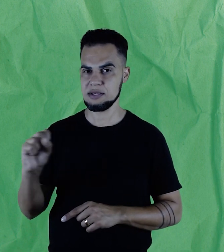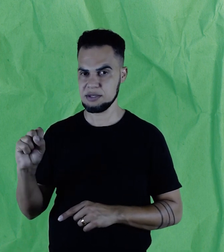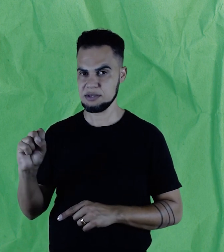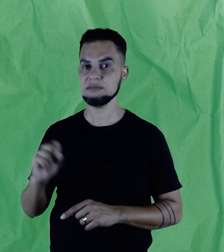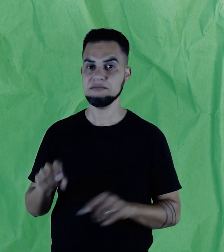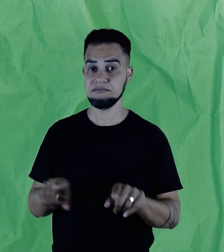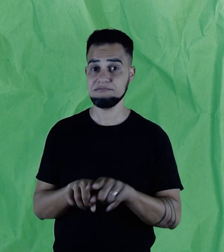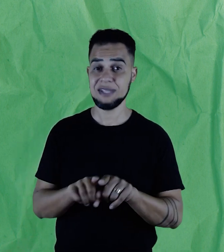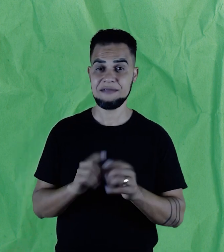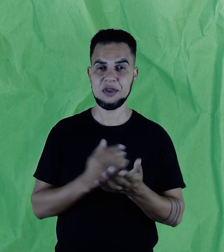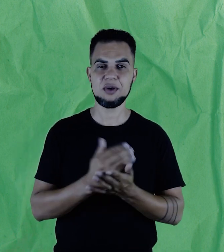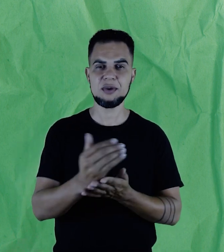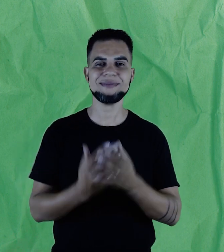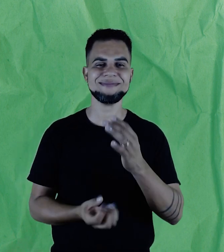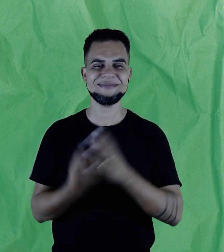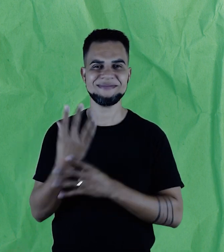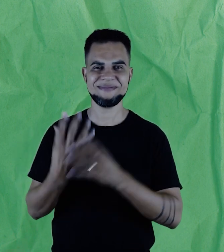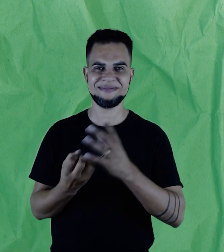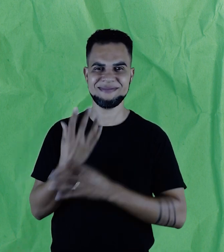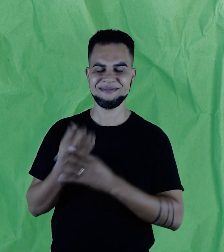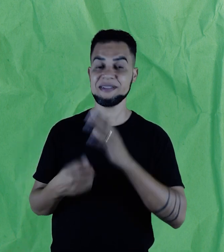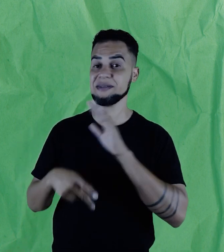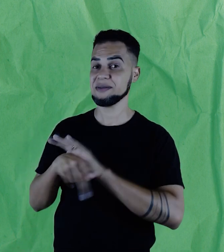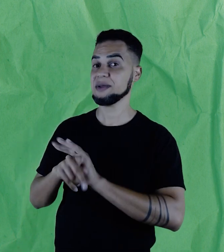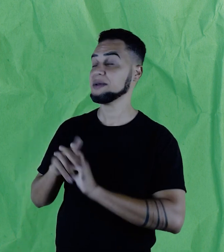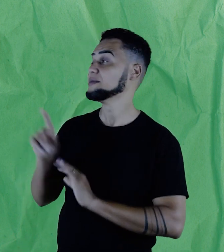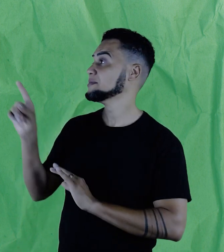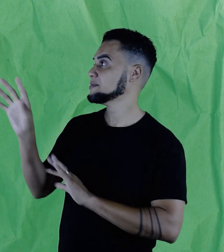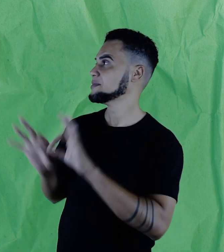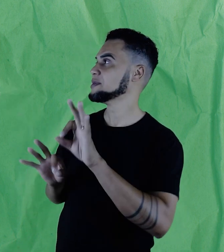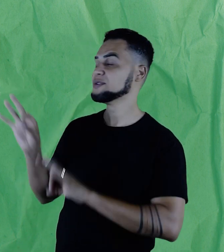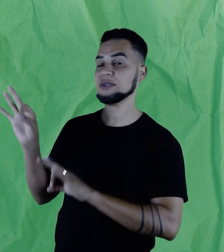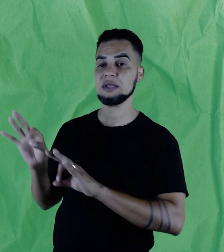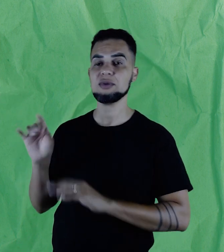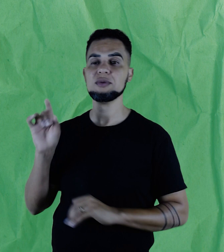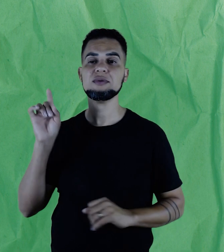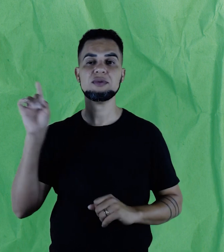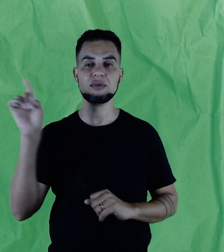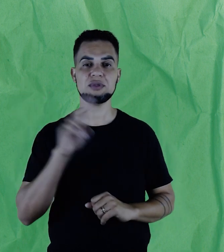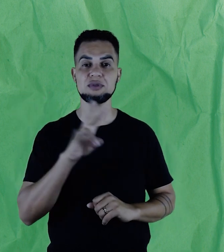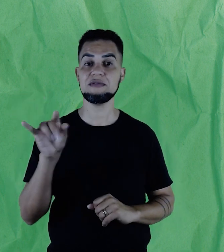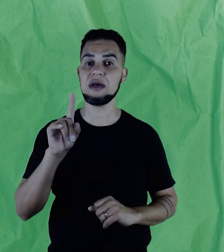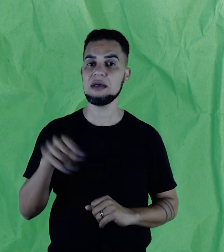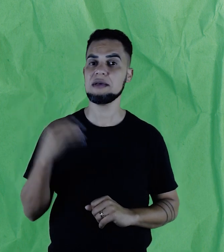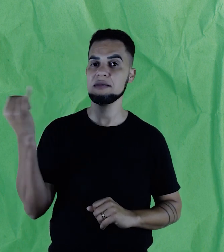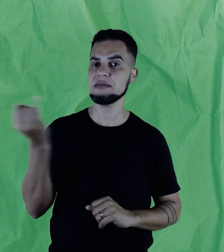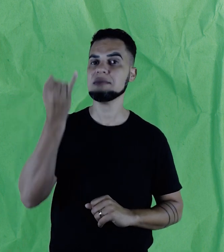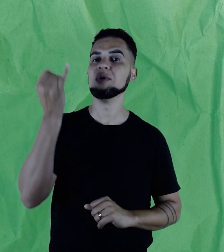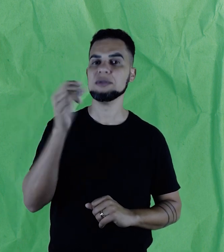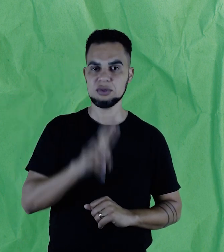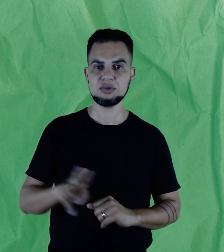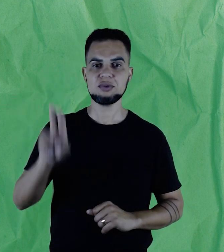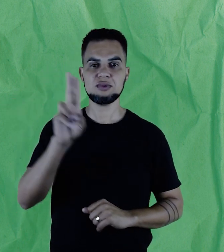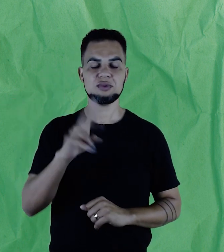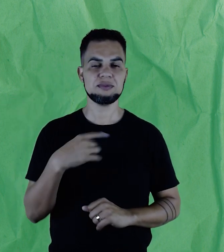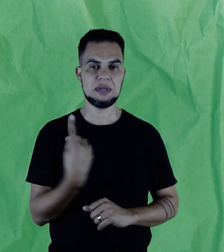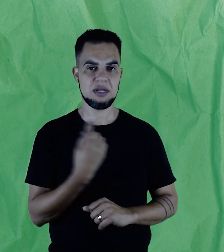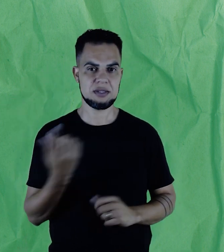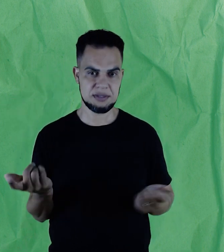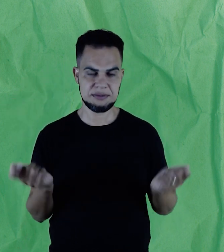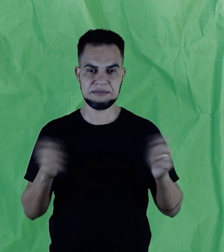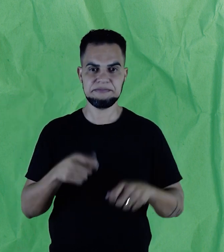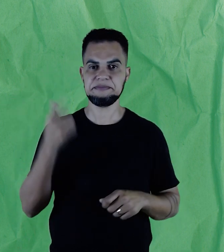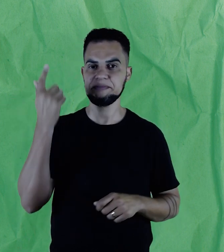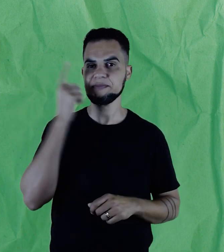a criar os diretórios nativos do nosso projeto. E isso vai ser muito útil aqui para que a gente